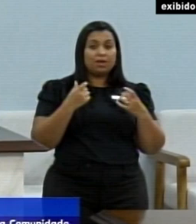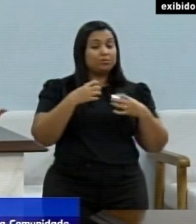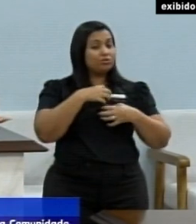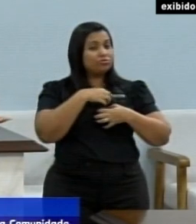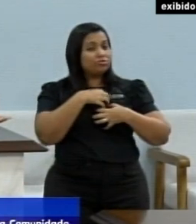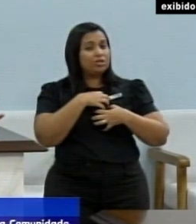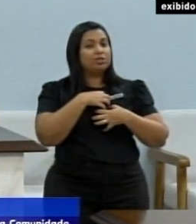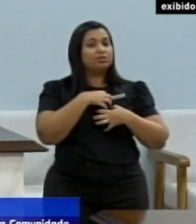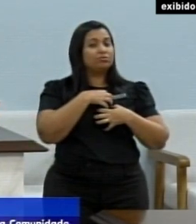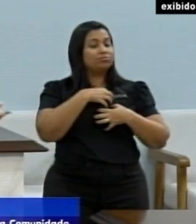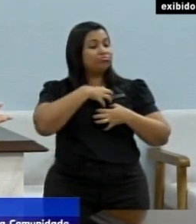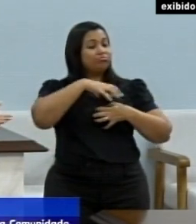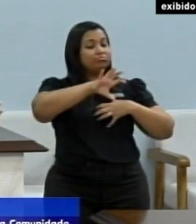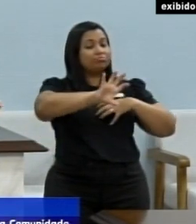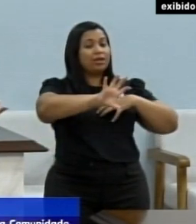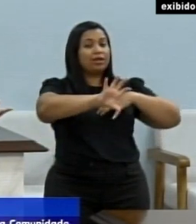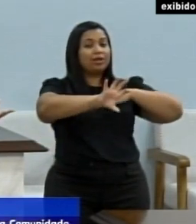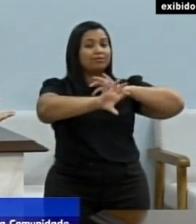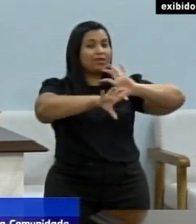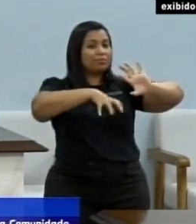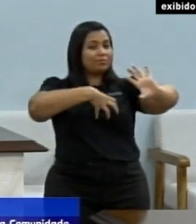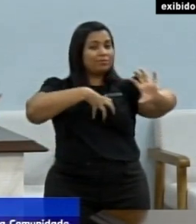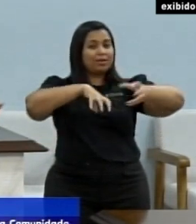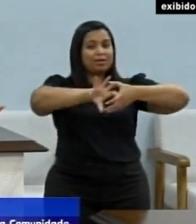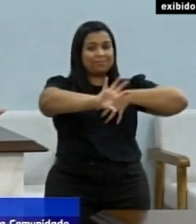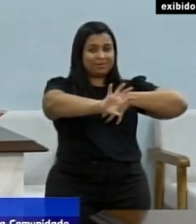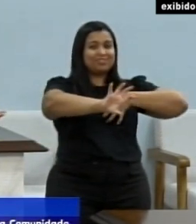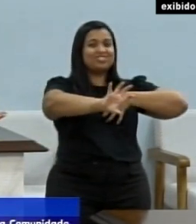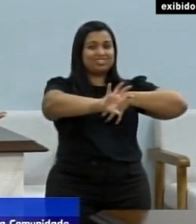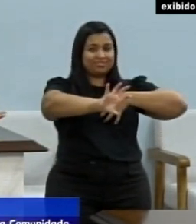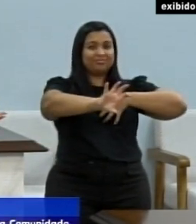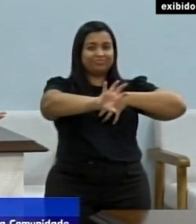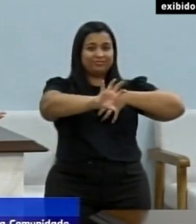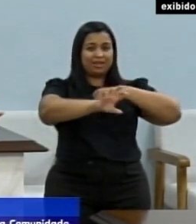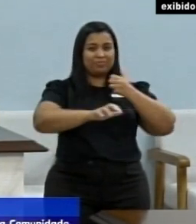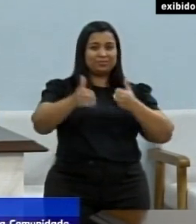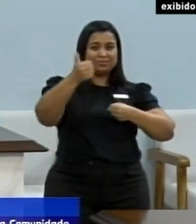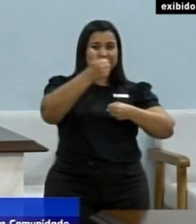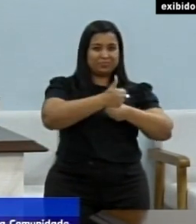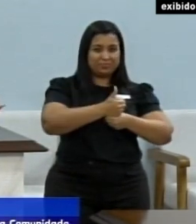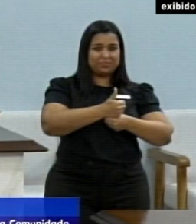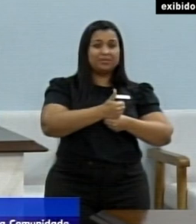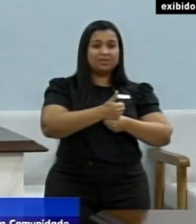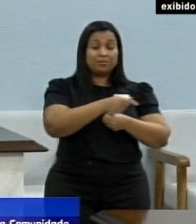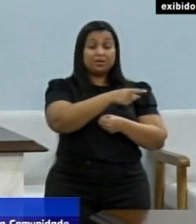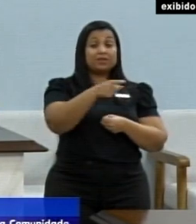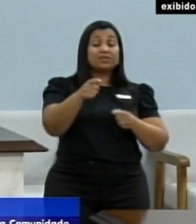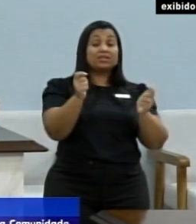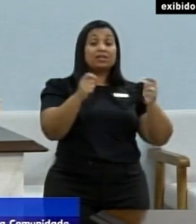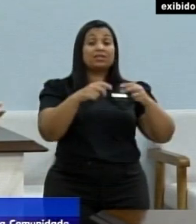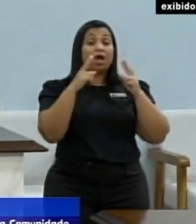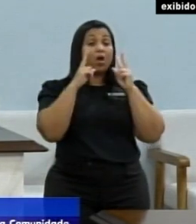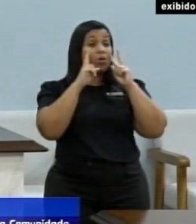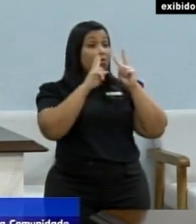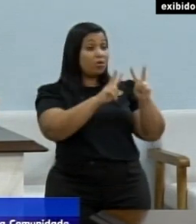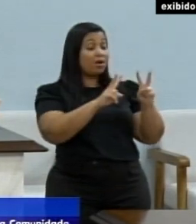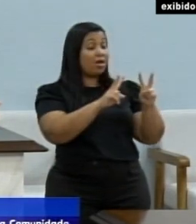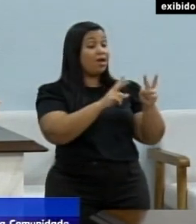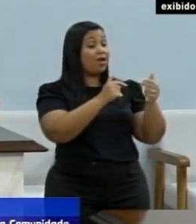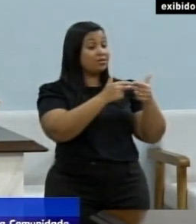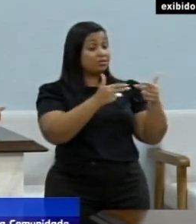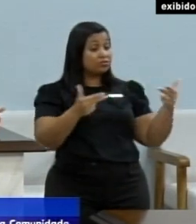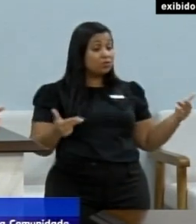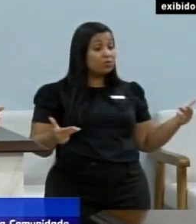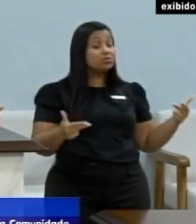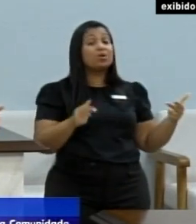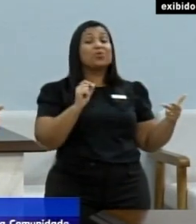E quando eu falo empatia, eu não falo de colocar-se no lugar dos outros, não. Eu falo para que vocês possam olhar a situação com